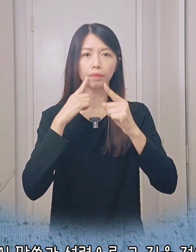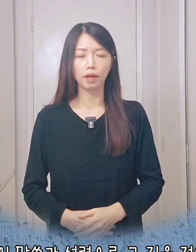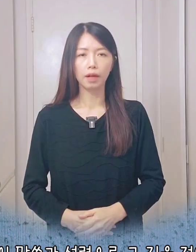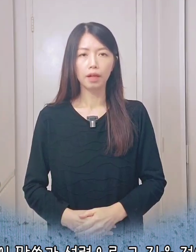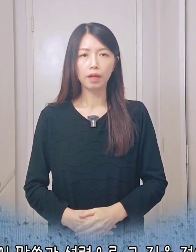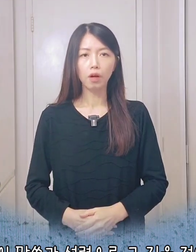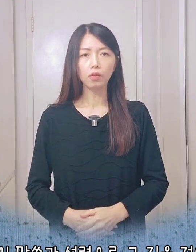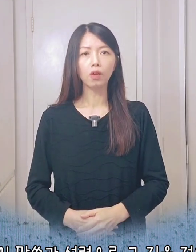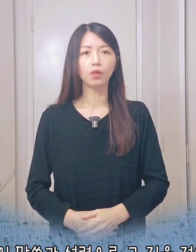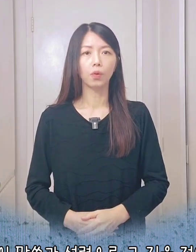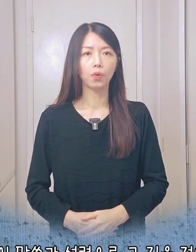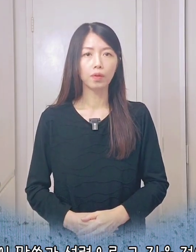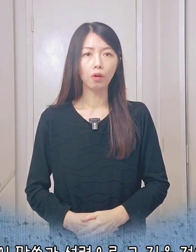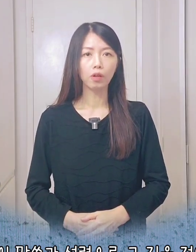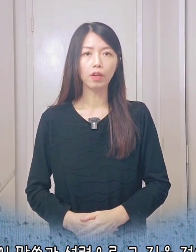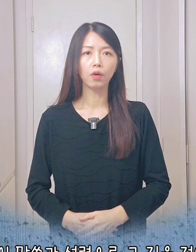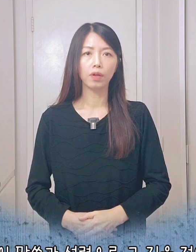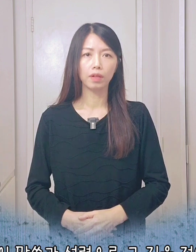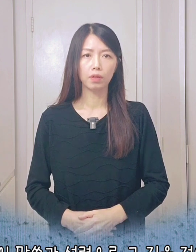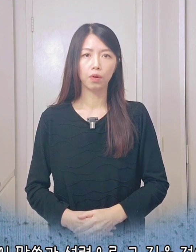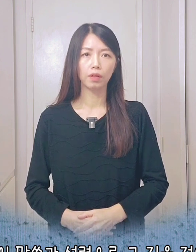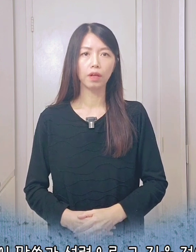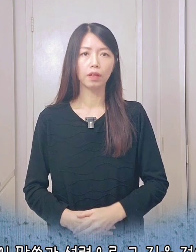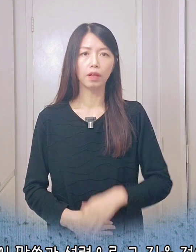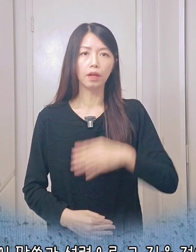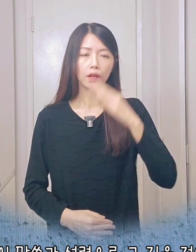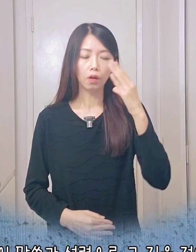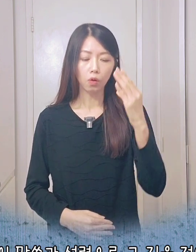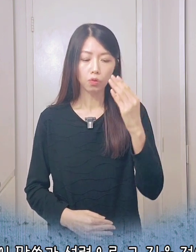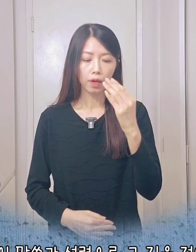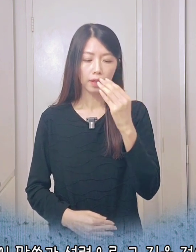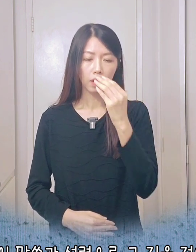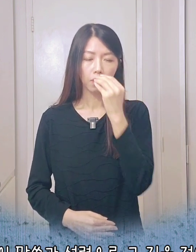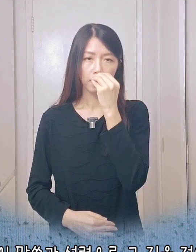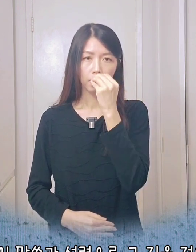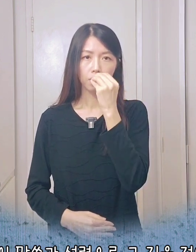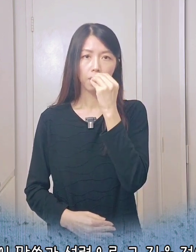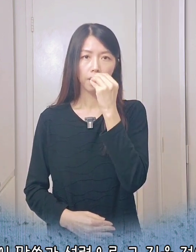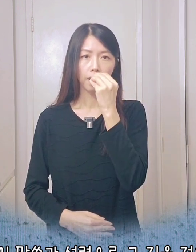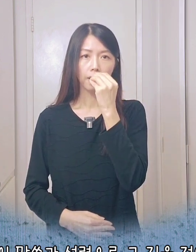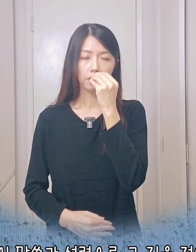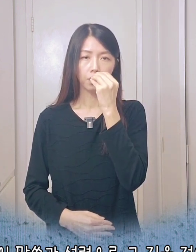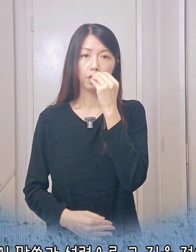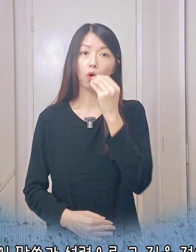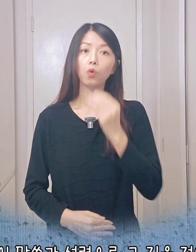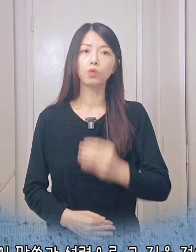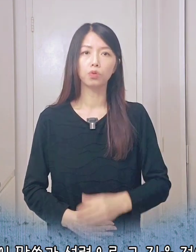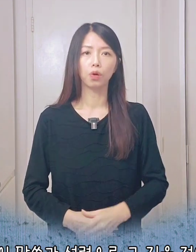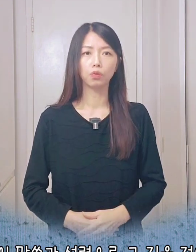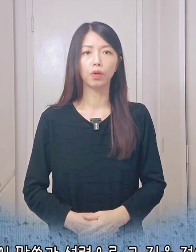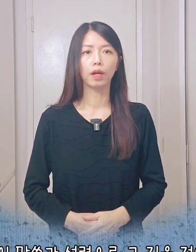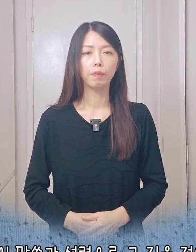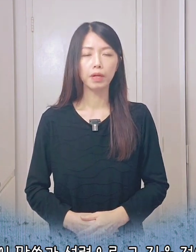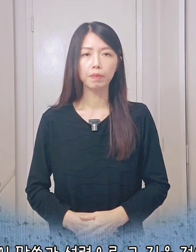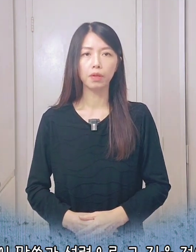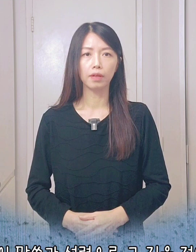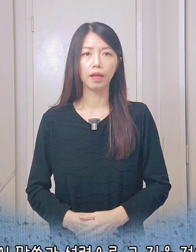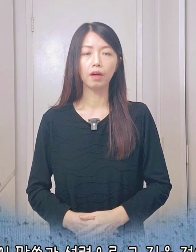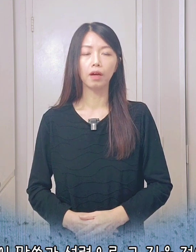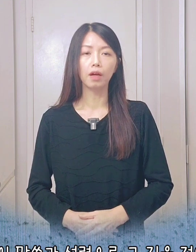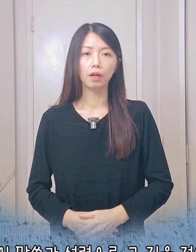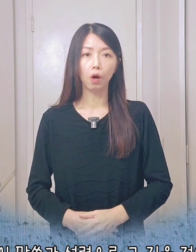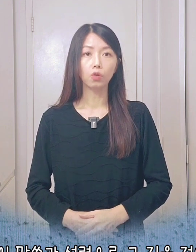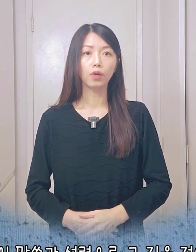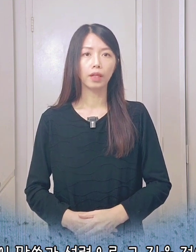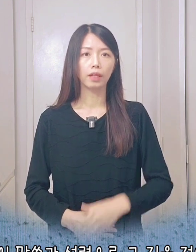됩니다. 성령으로, 성령이라고 하는 뜻의 수어는 거룩하다라고 하는 뜻의 수어에 그리고 영혼 수어 두 개를 합하시면